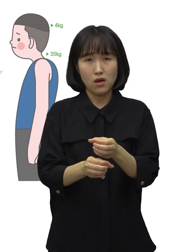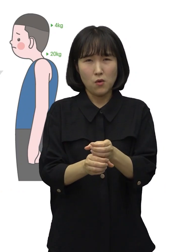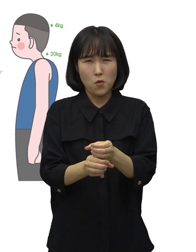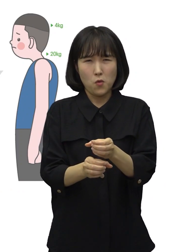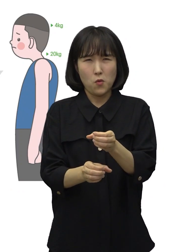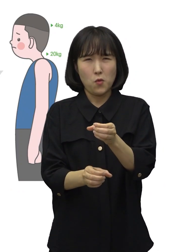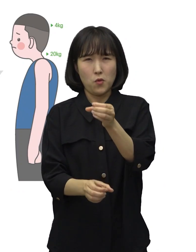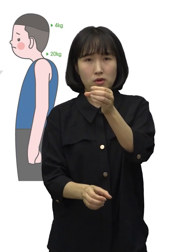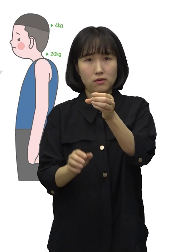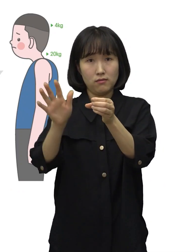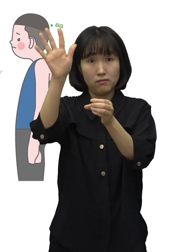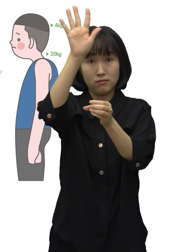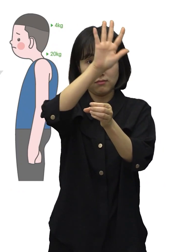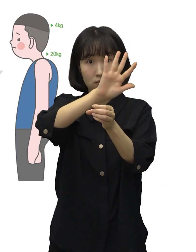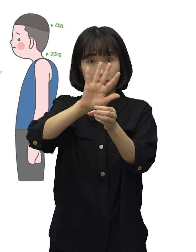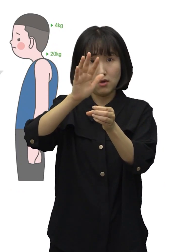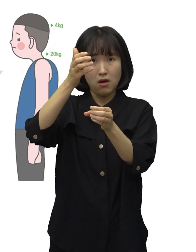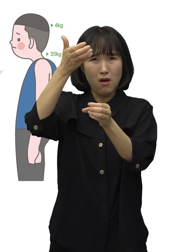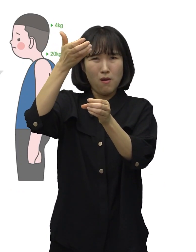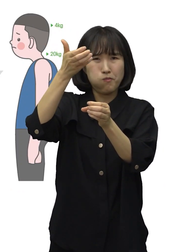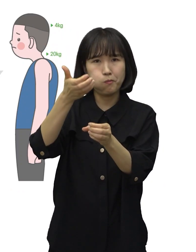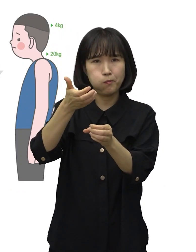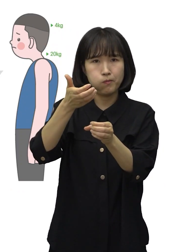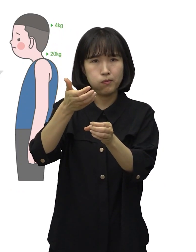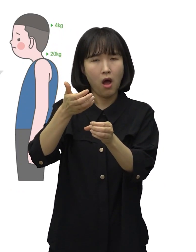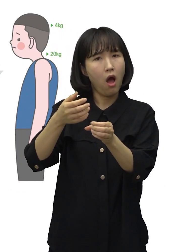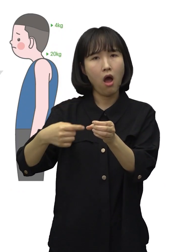됩니다. 요추 역시 마찬가지입니다.